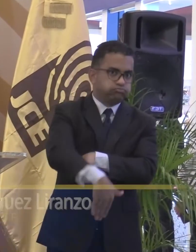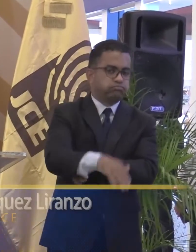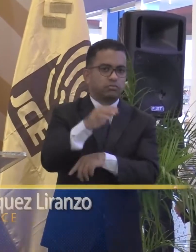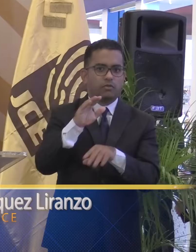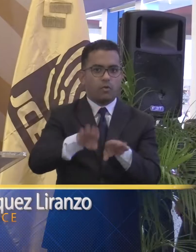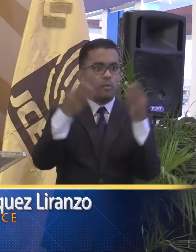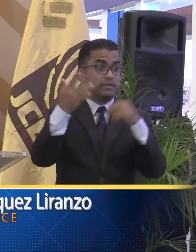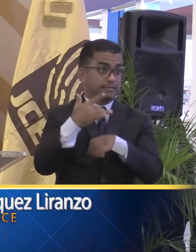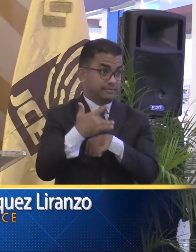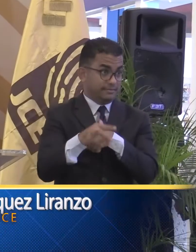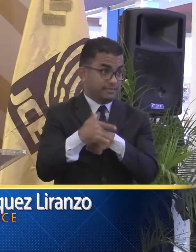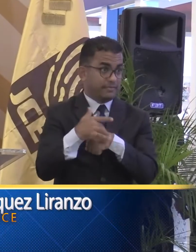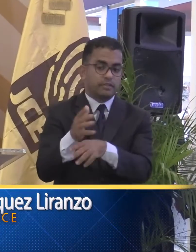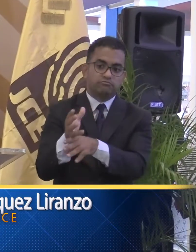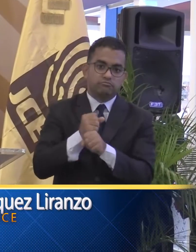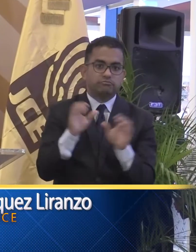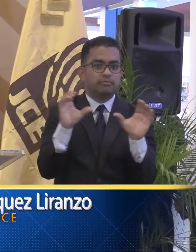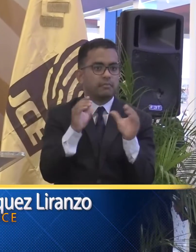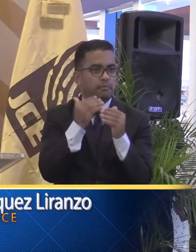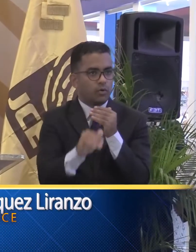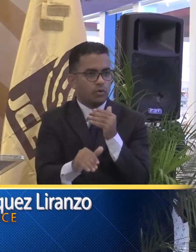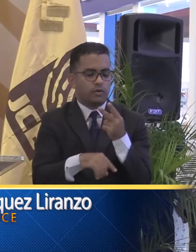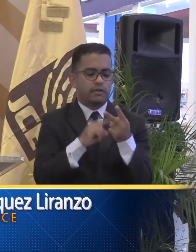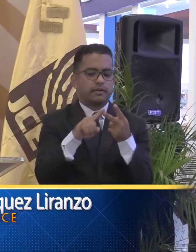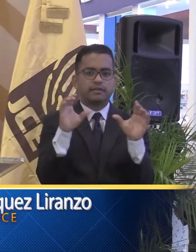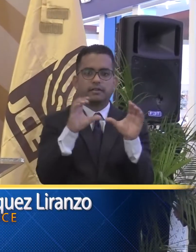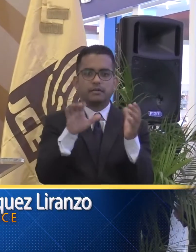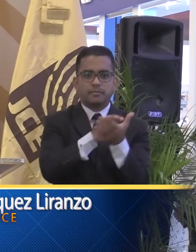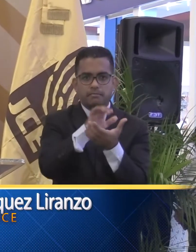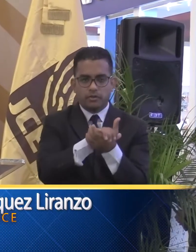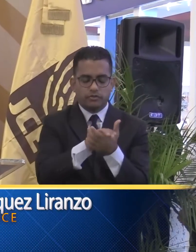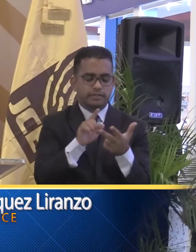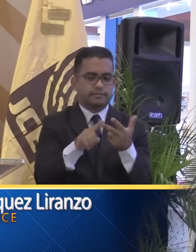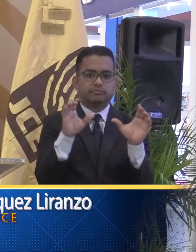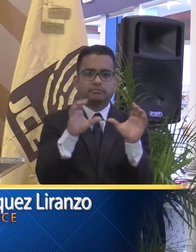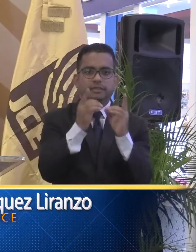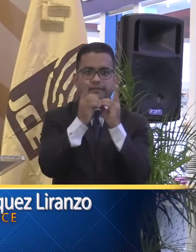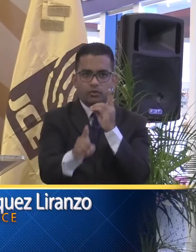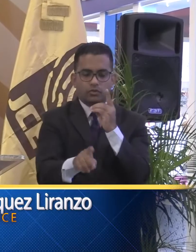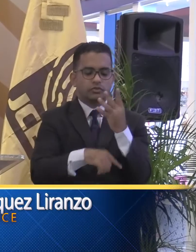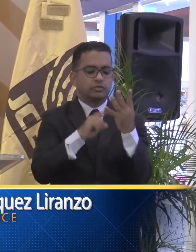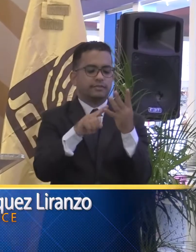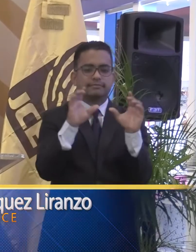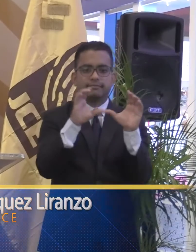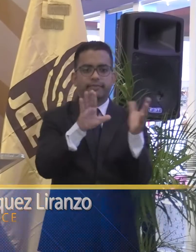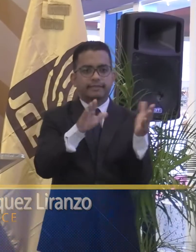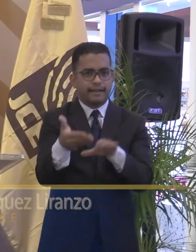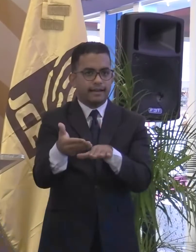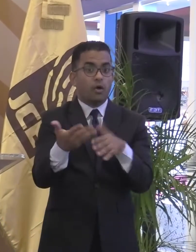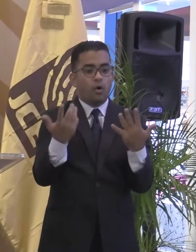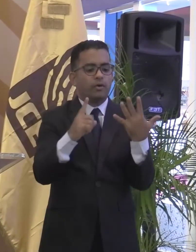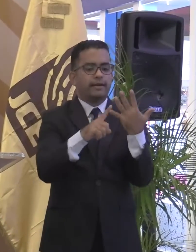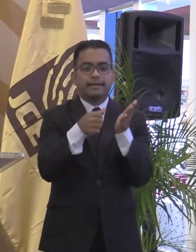solicitar un acta de nacimiento un acta de matrimonio un acta de divorcio o un acta de defunción o